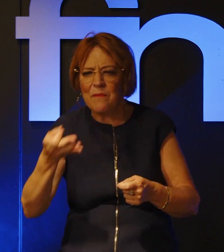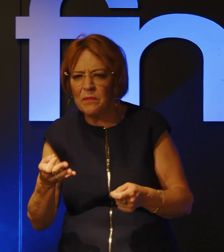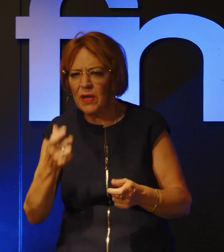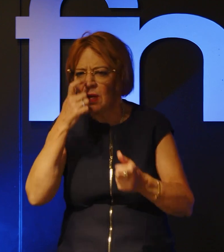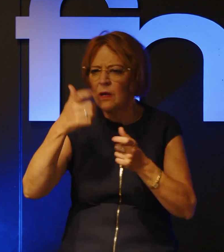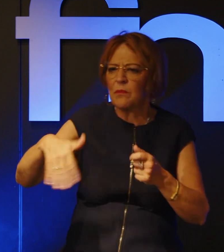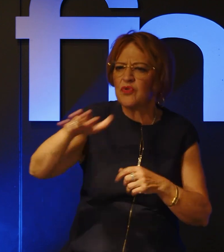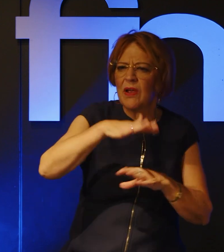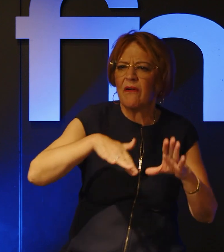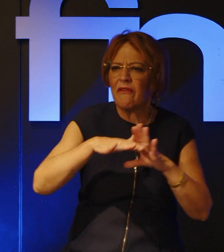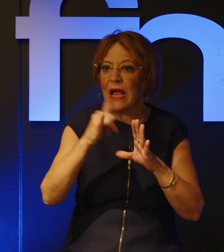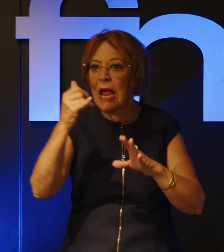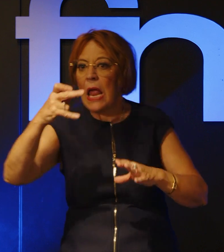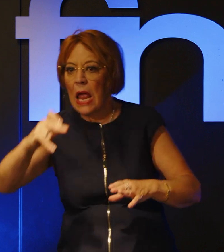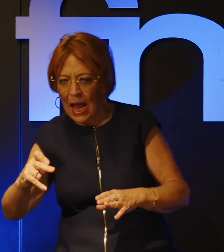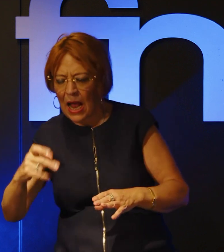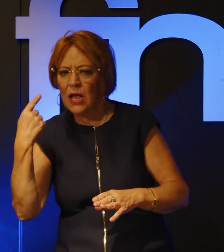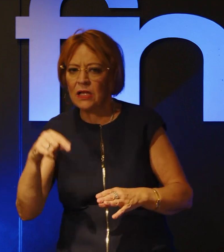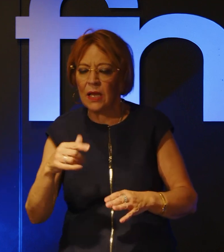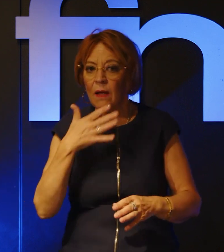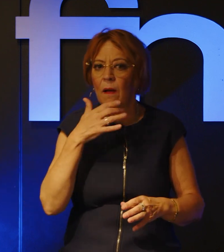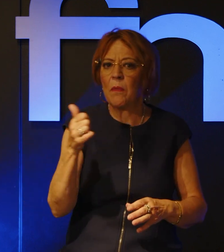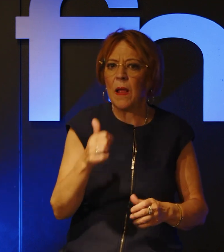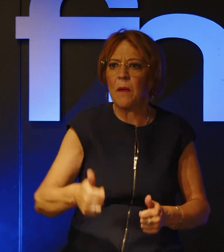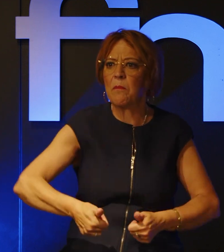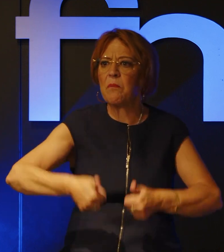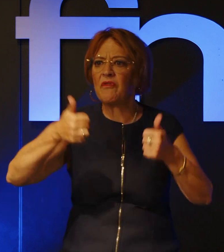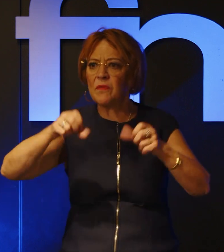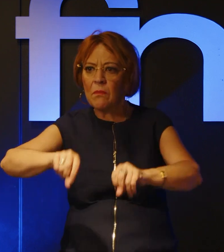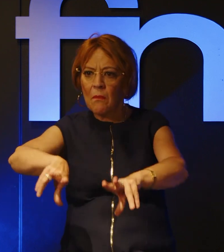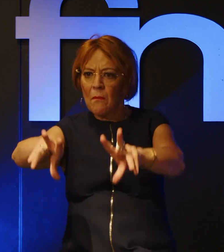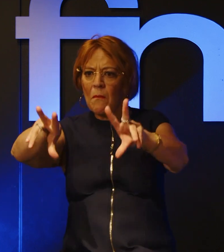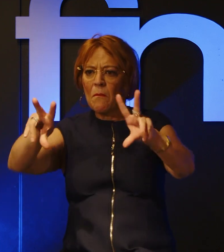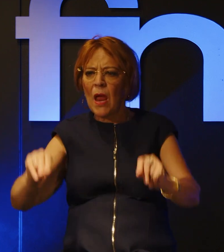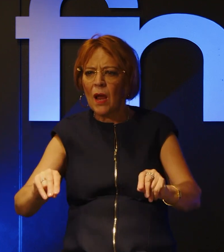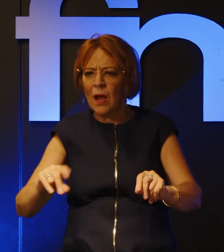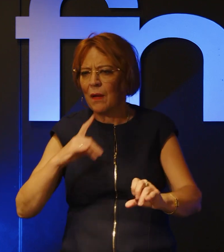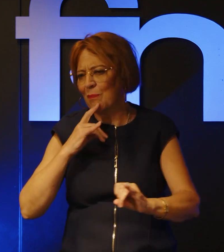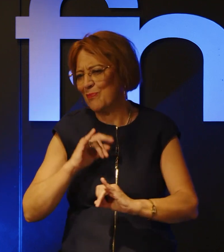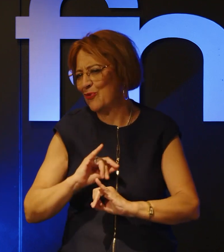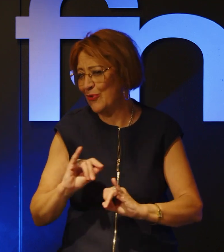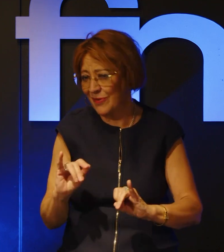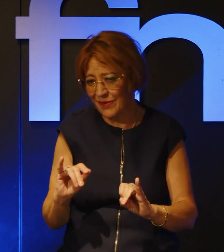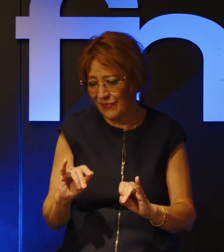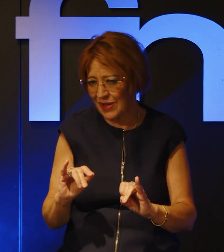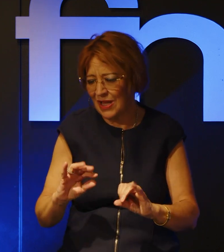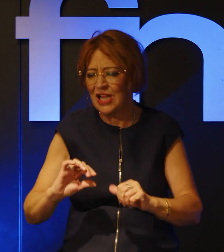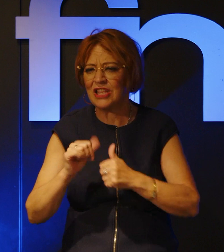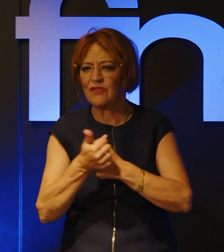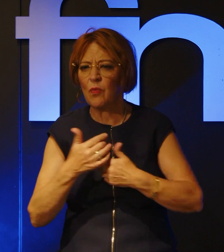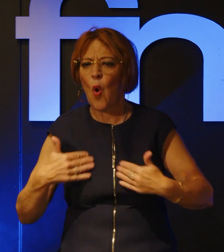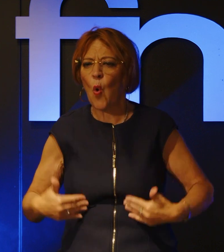personagens geradas por EA e levaram as noções de beleza e perfeição a níveis quase inatingíveis transformando o corpo num